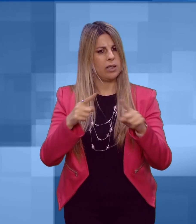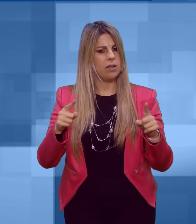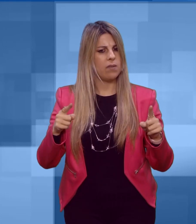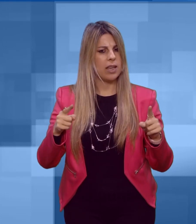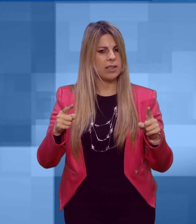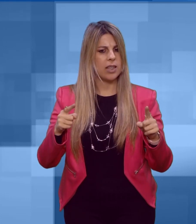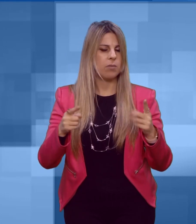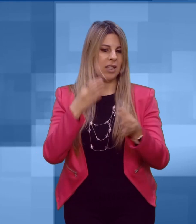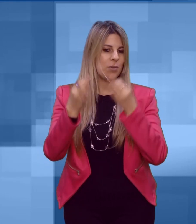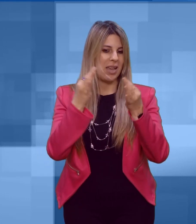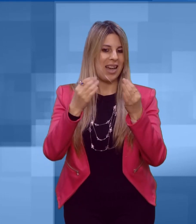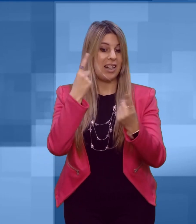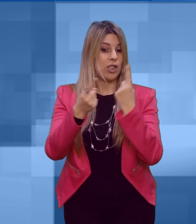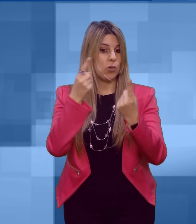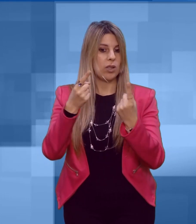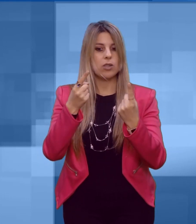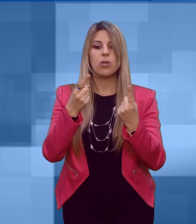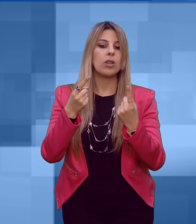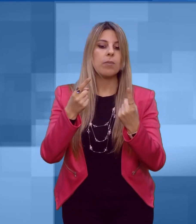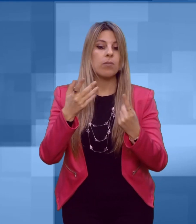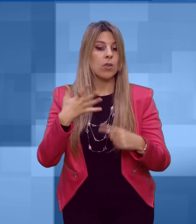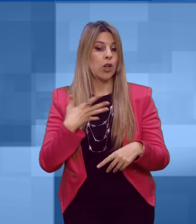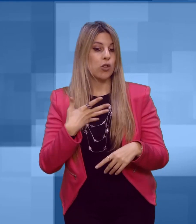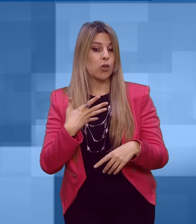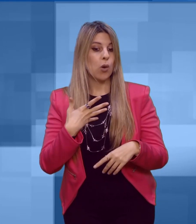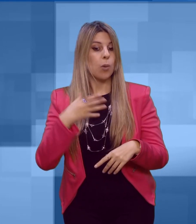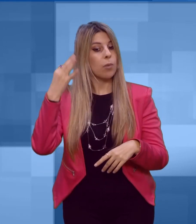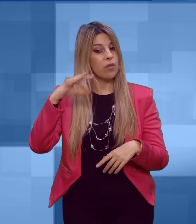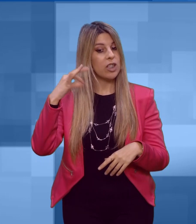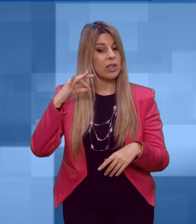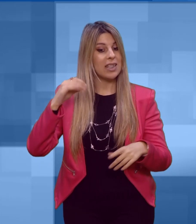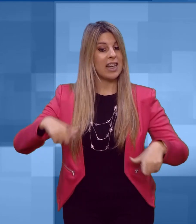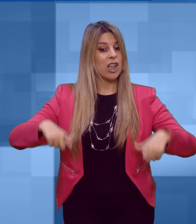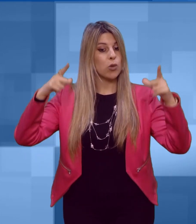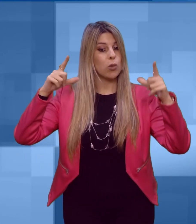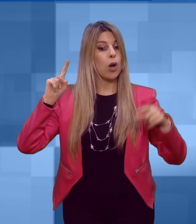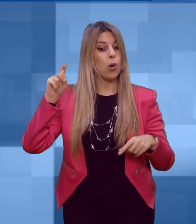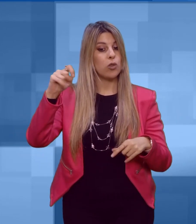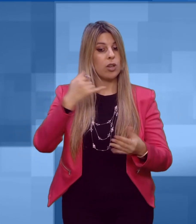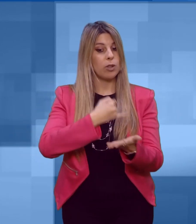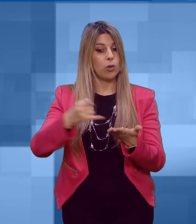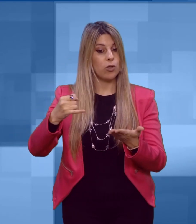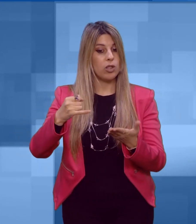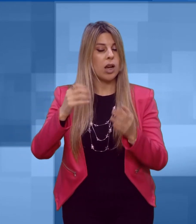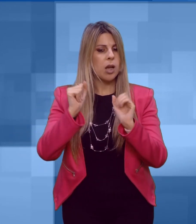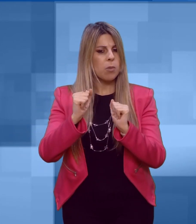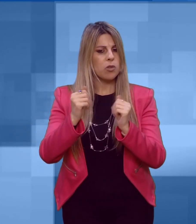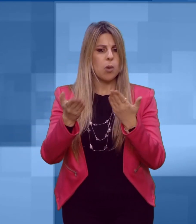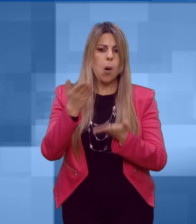ematologia, che possono condividere attraverso il percorso formativo le migliori pratiche e delineare strategie